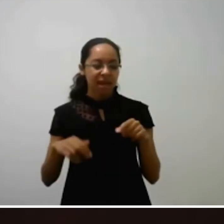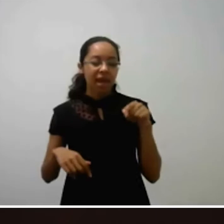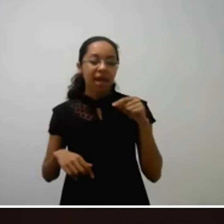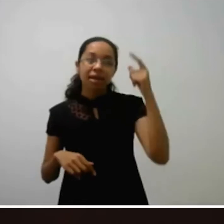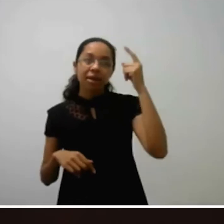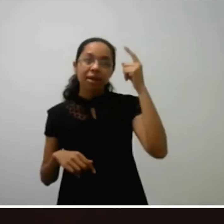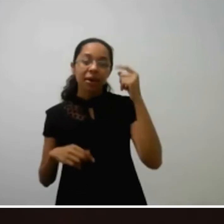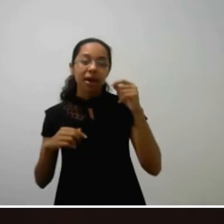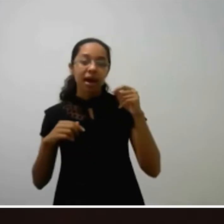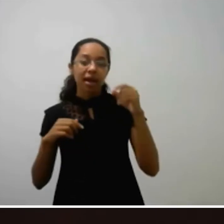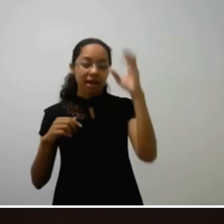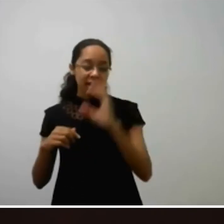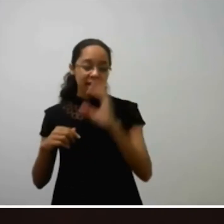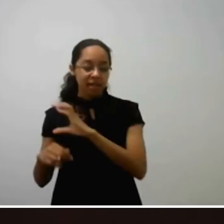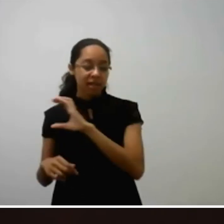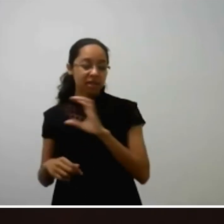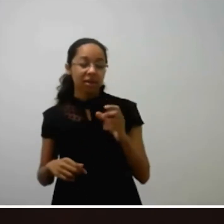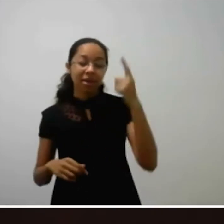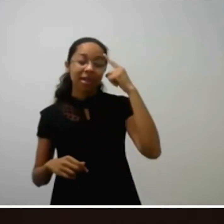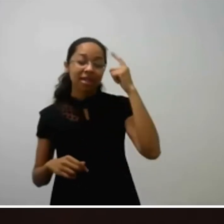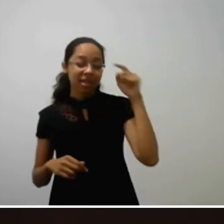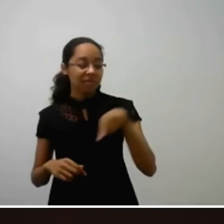Naquele tempo, não, hoje não, tá? Hoje não.